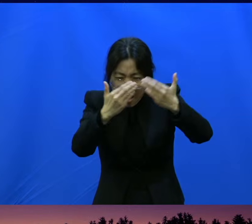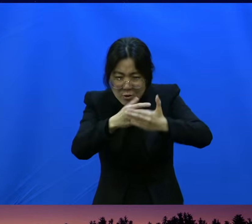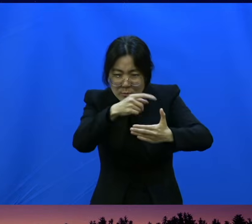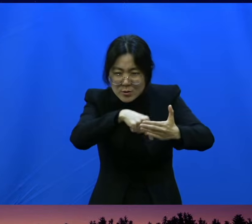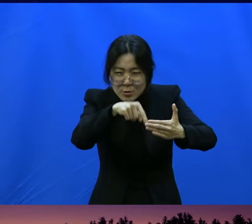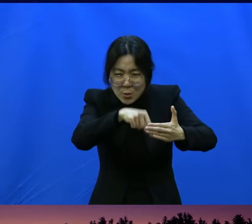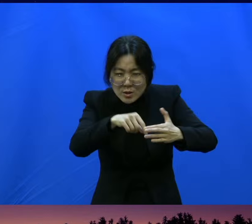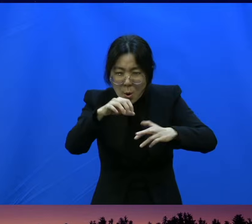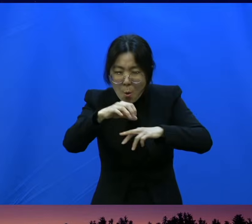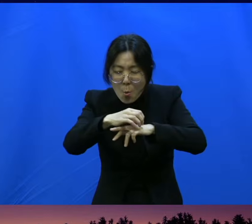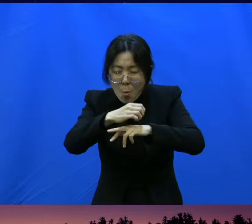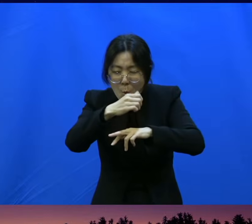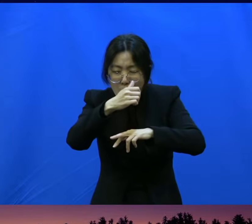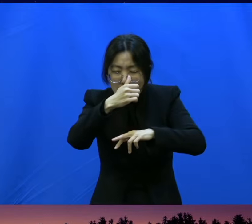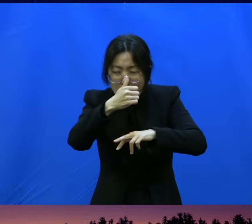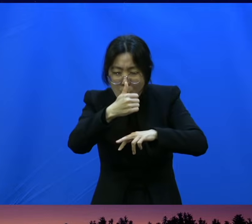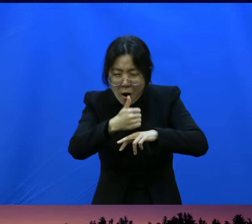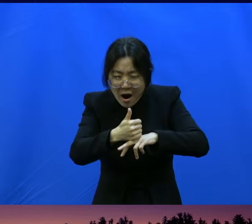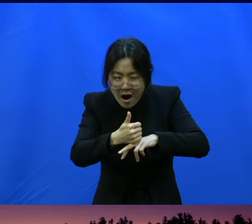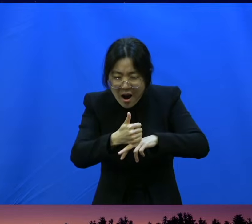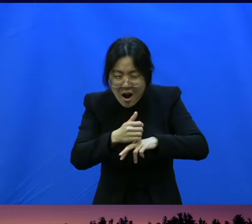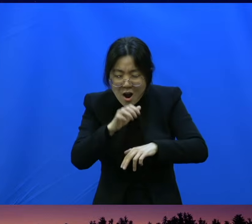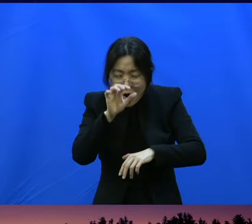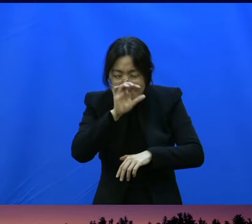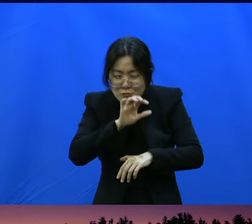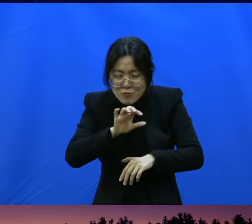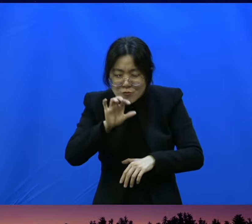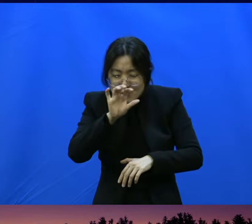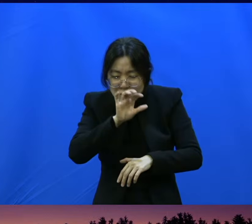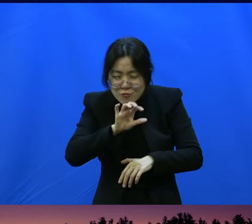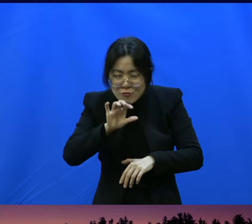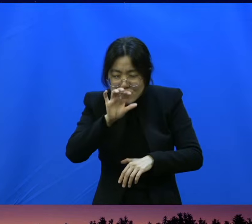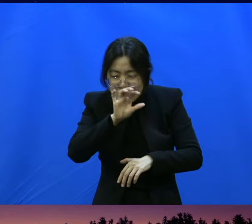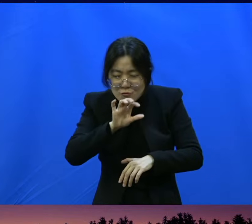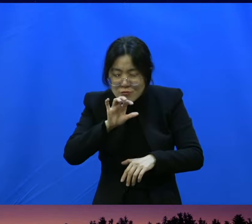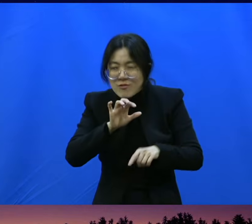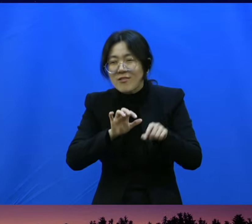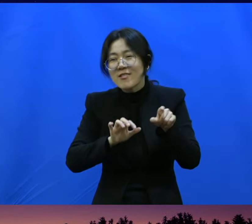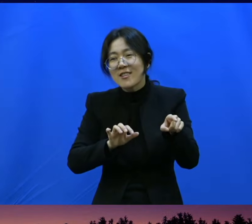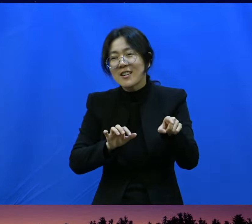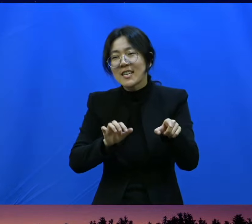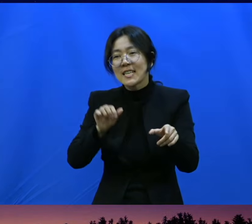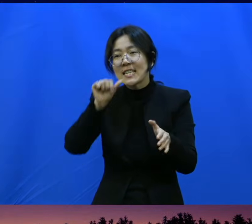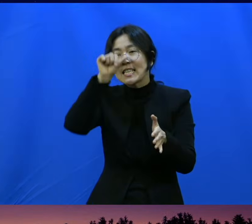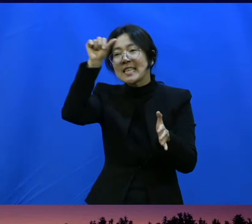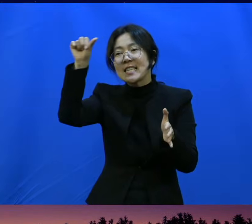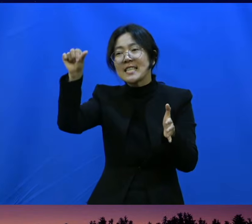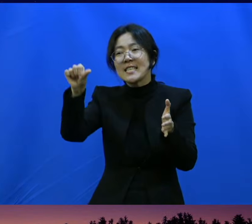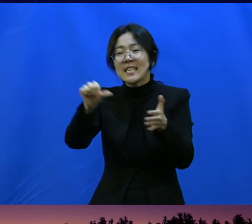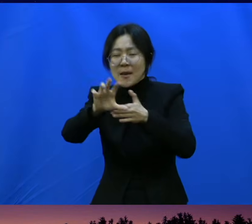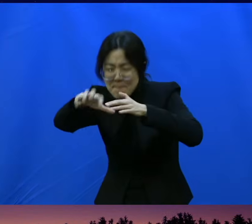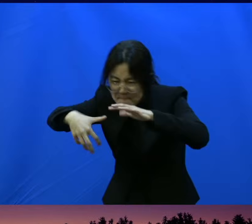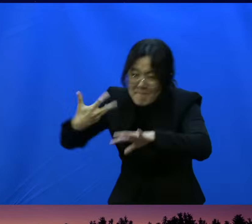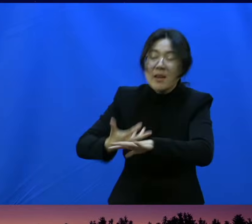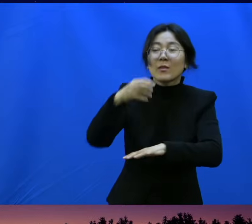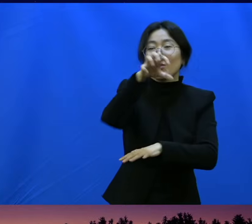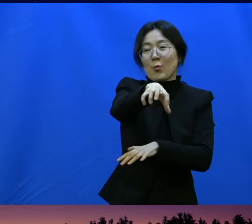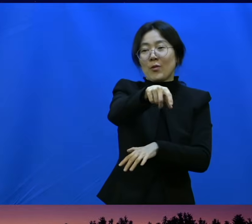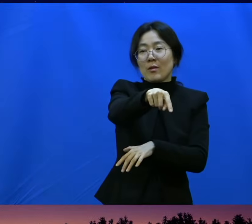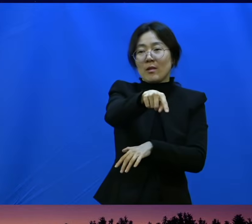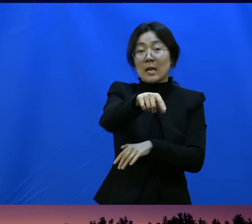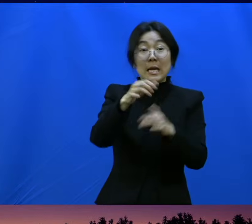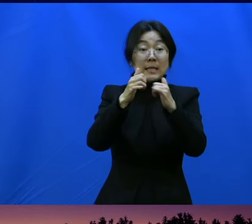그것은 더 이상 다윗의 도피처가 아니에요. 아둘람 굴은 다윗의 인생의 전환점이 되는 거예요.